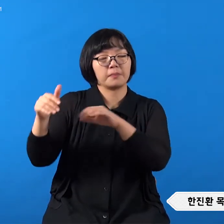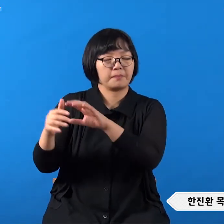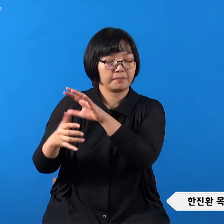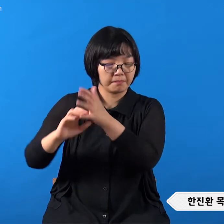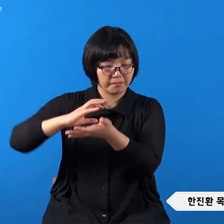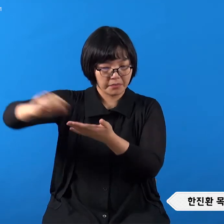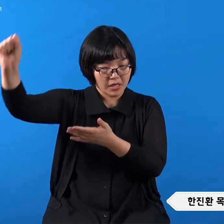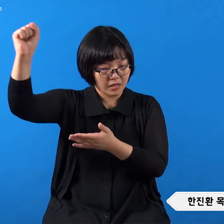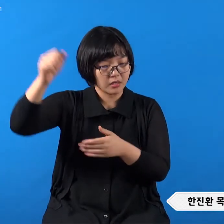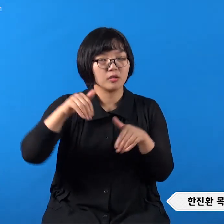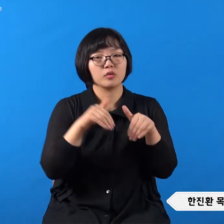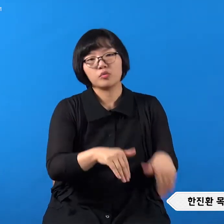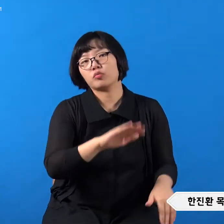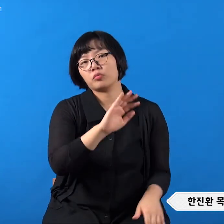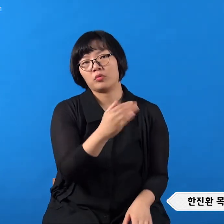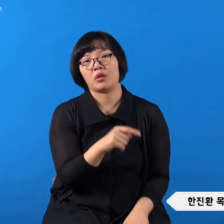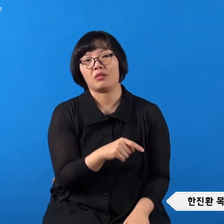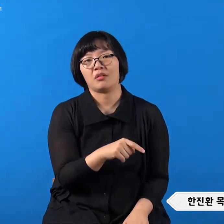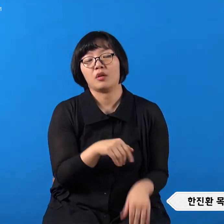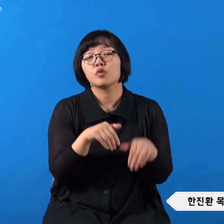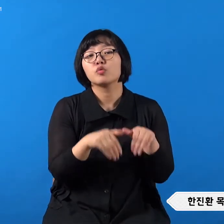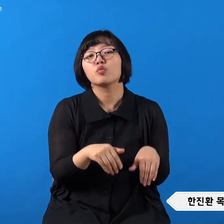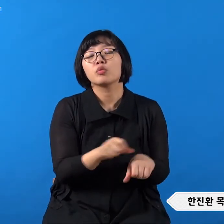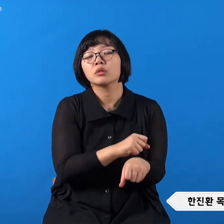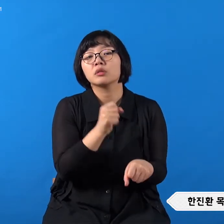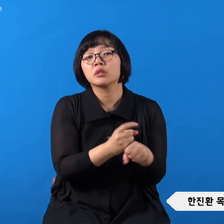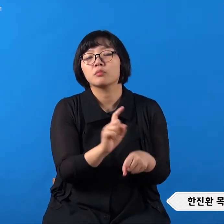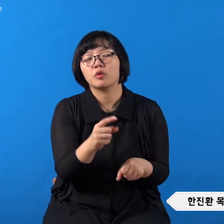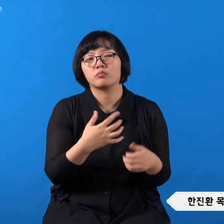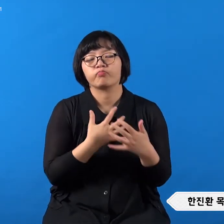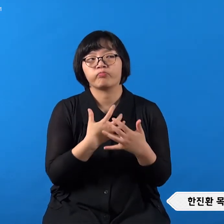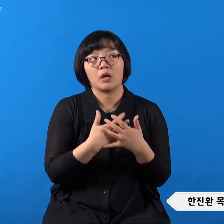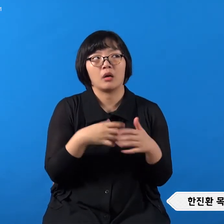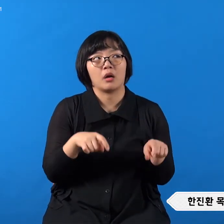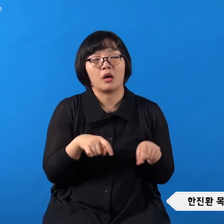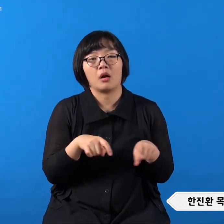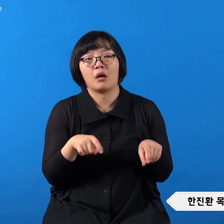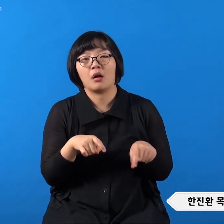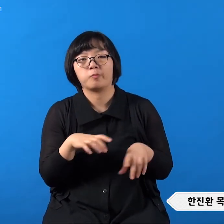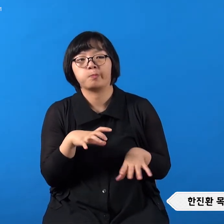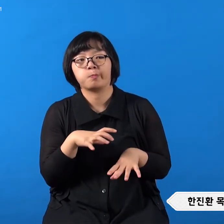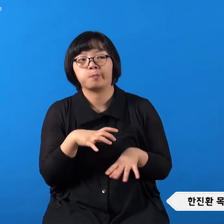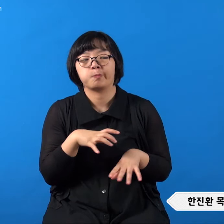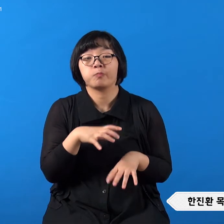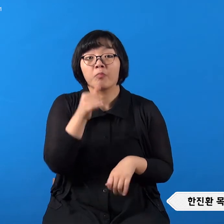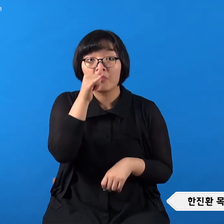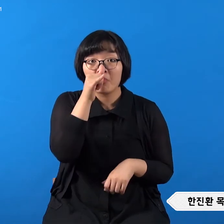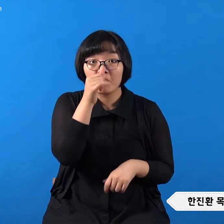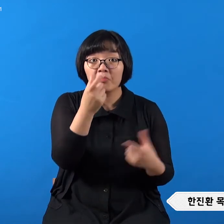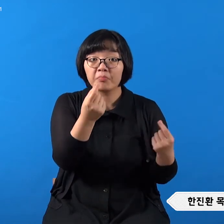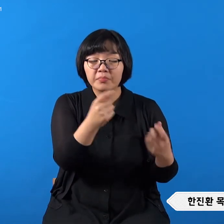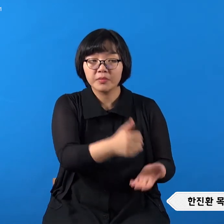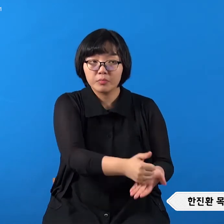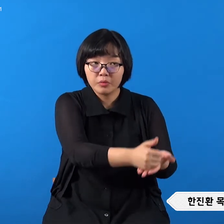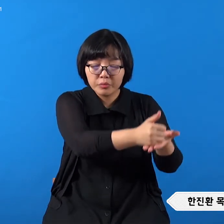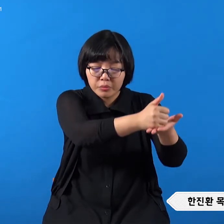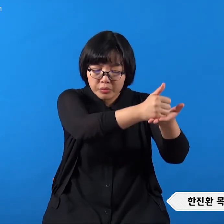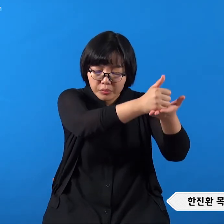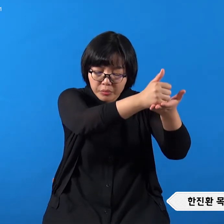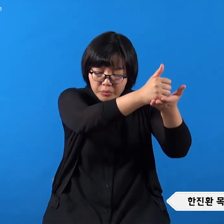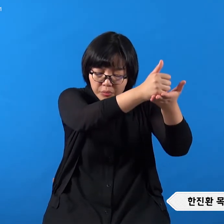종이 됩니다. 종의 특징이 무서워하는 거라고 했지요. 우상이 있으면 그러면 그 삶이